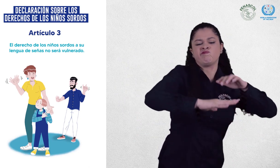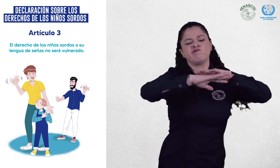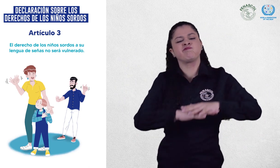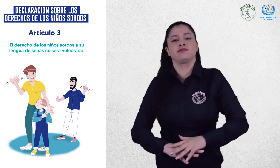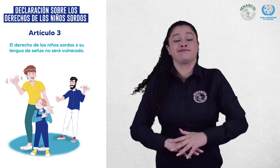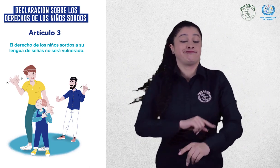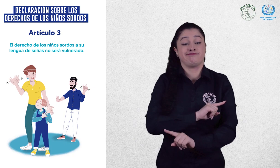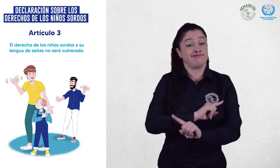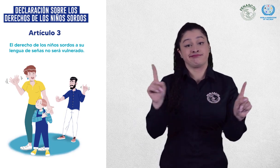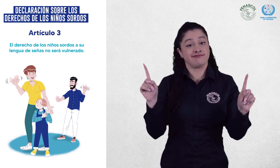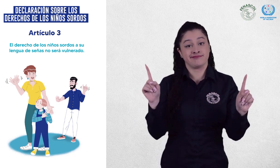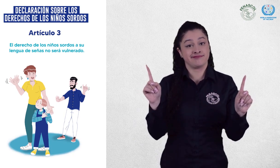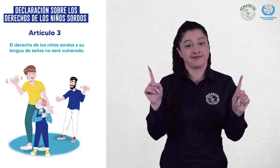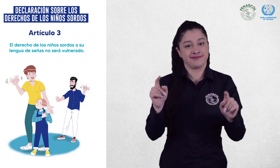vulnerado.